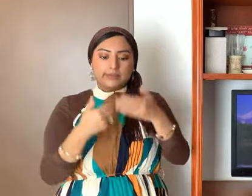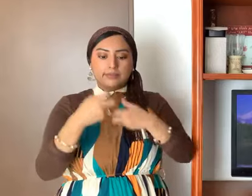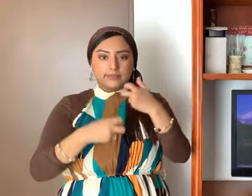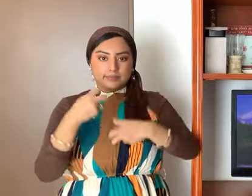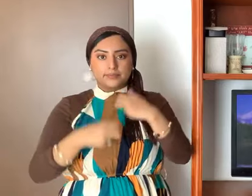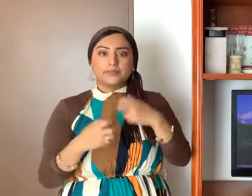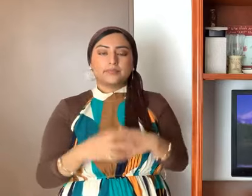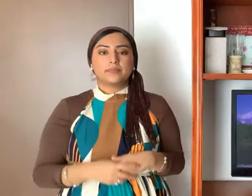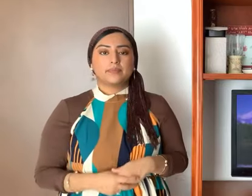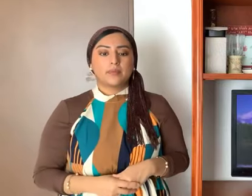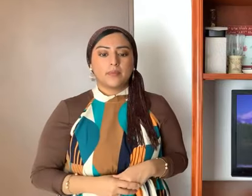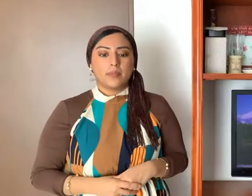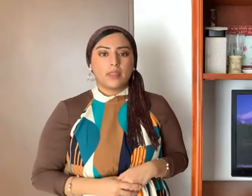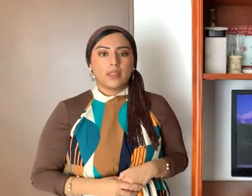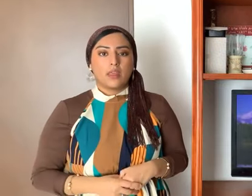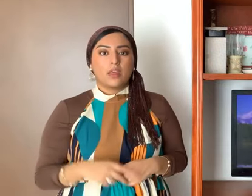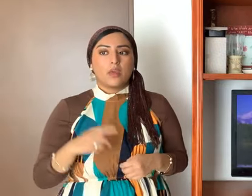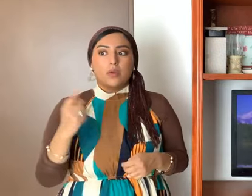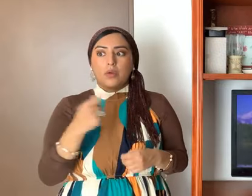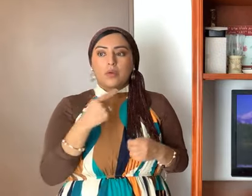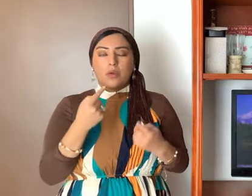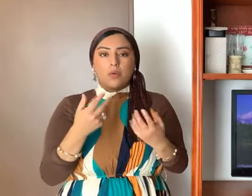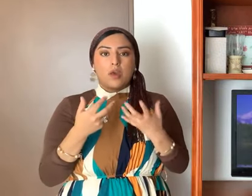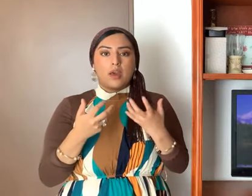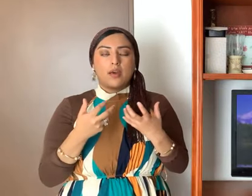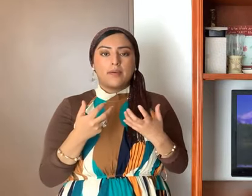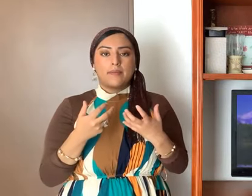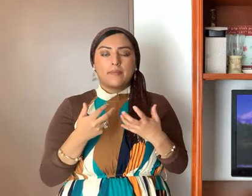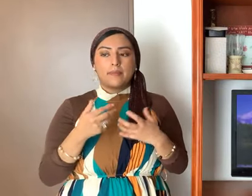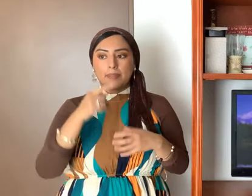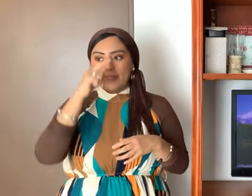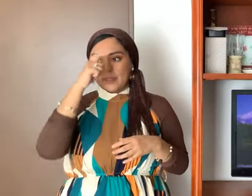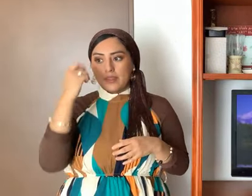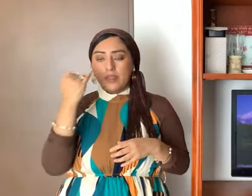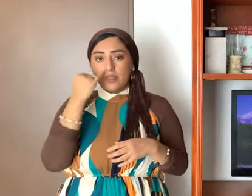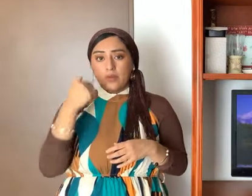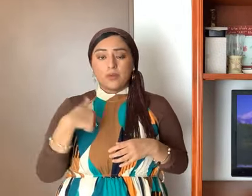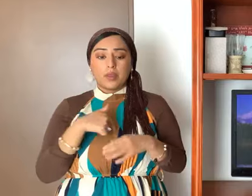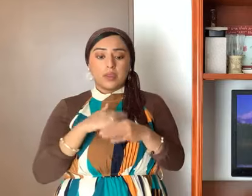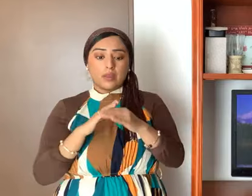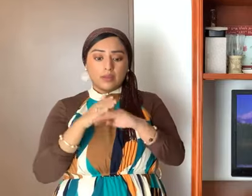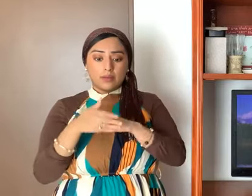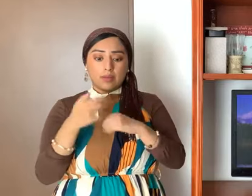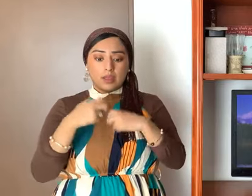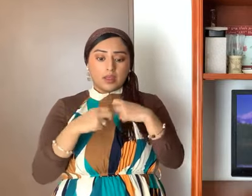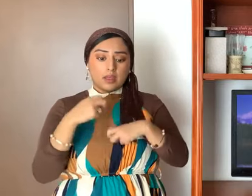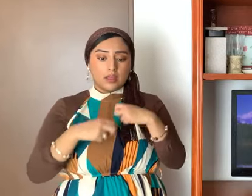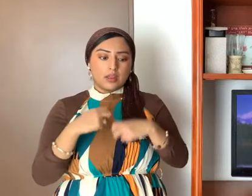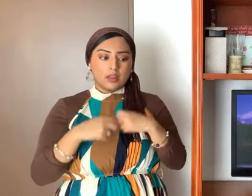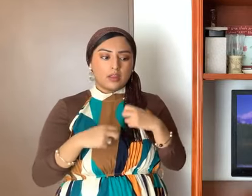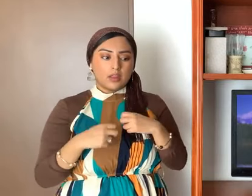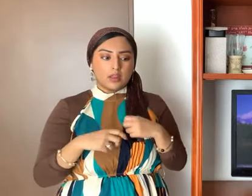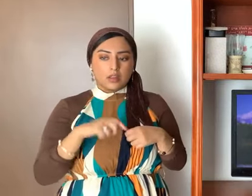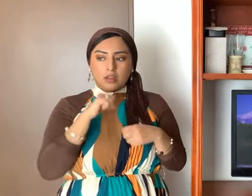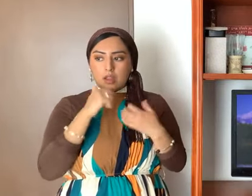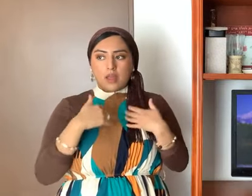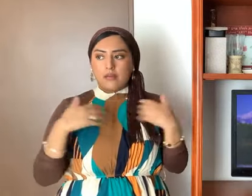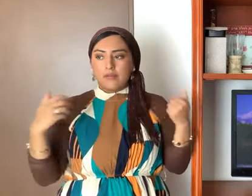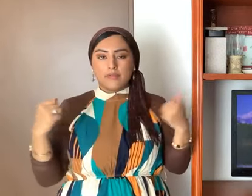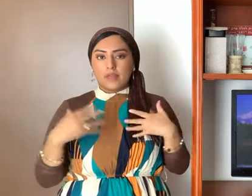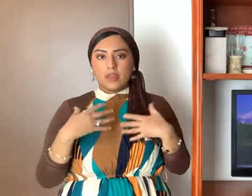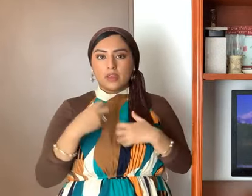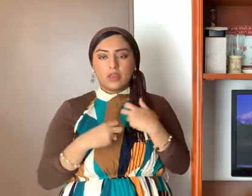No queremos, pues deberíamos de querer, porque si las pasamos, no deberíamos de tenerle miedo